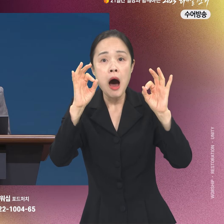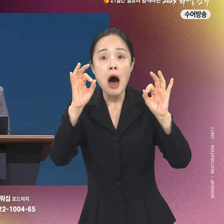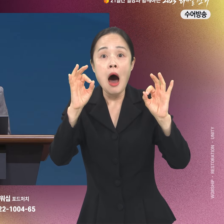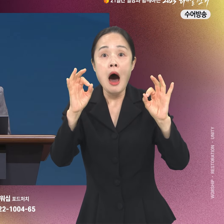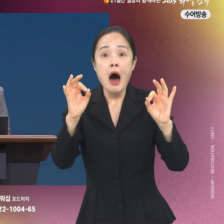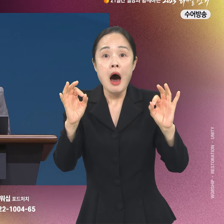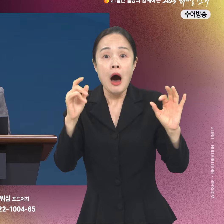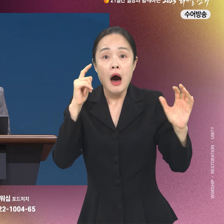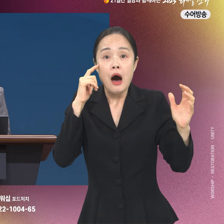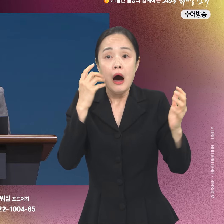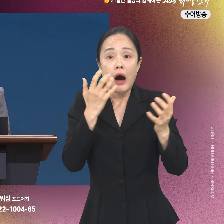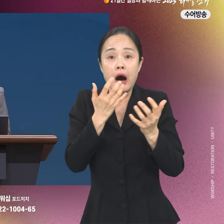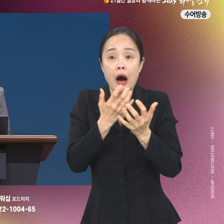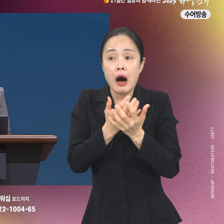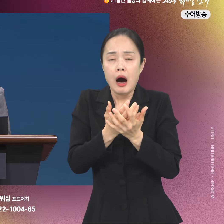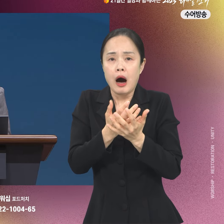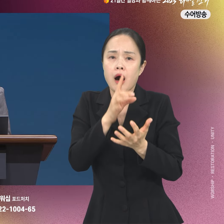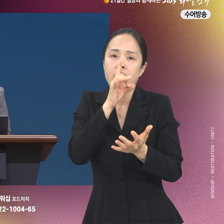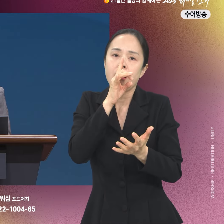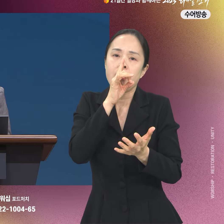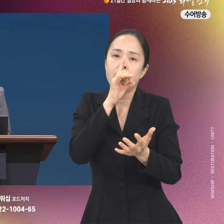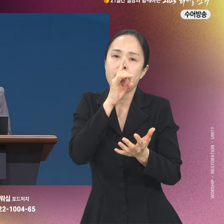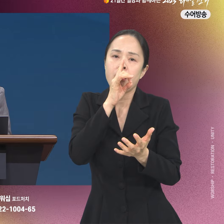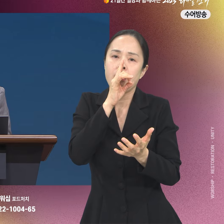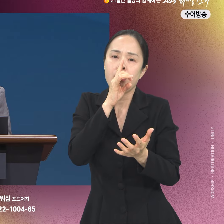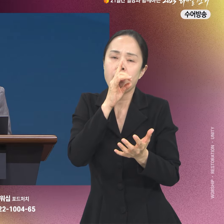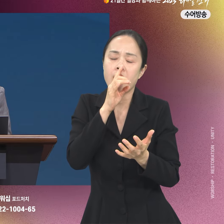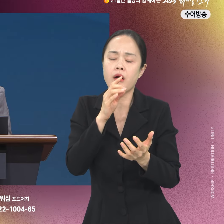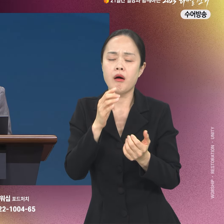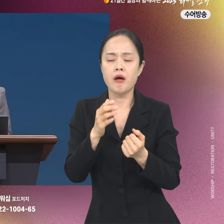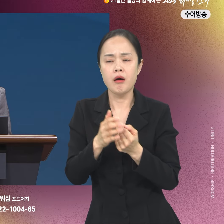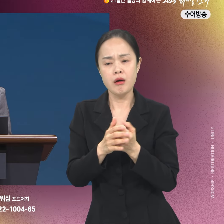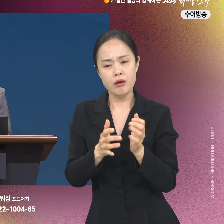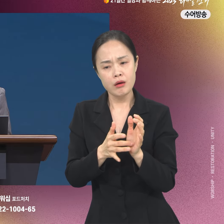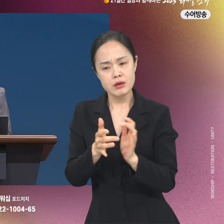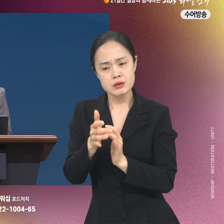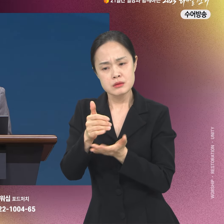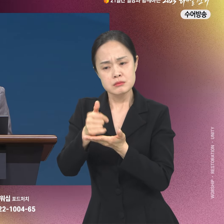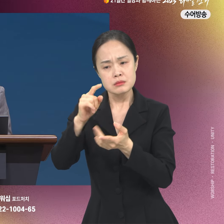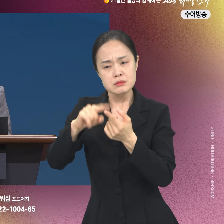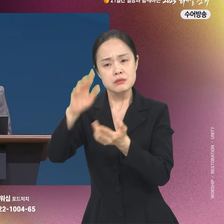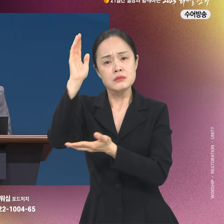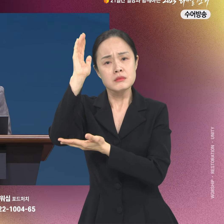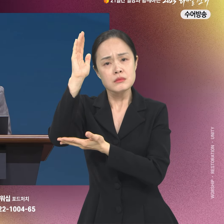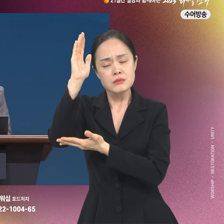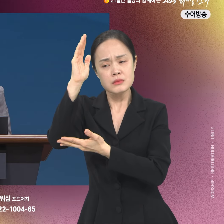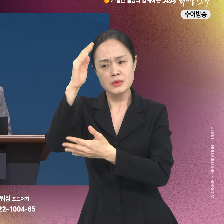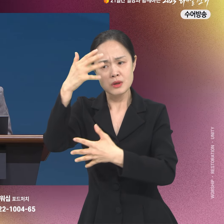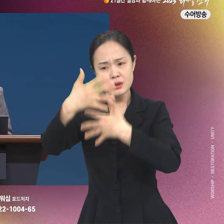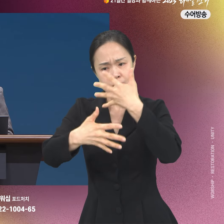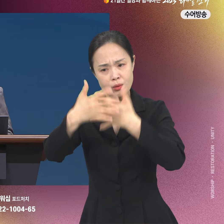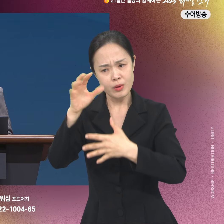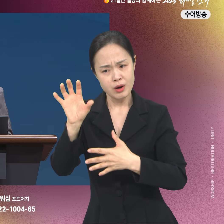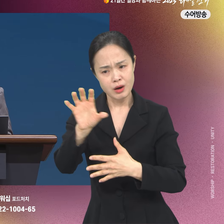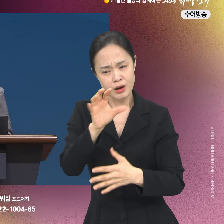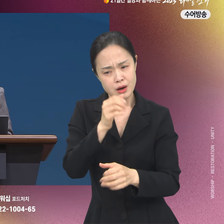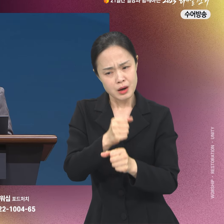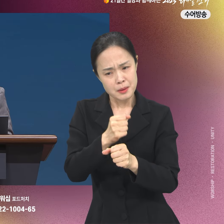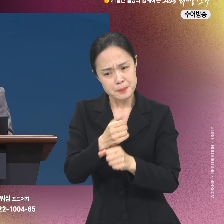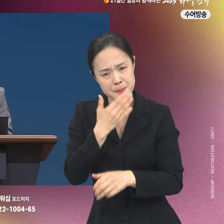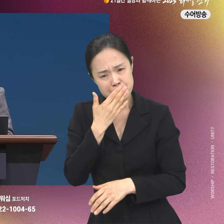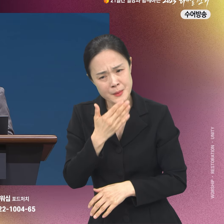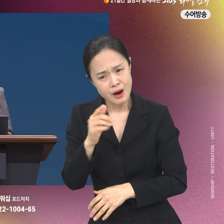보니까 이게 흥미롭게 볼만한 영화가 과연 만들어질 수 있겠느냐, 그냥